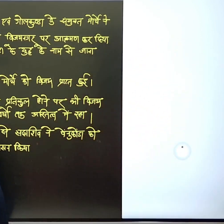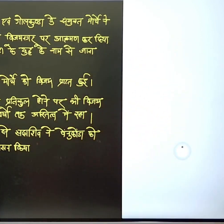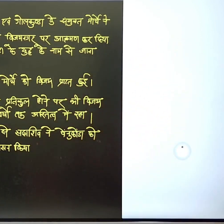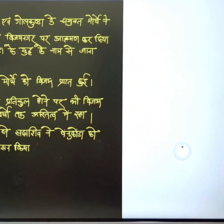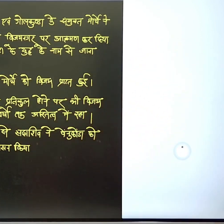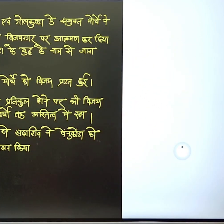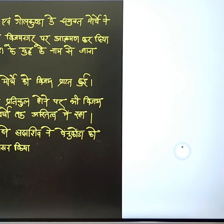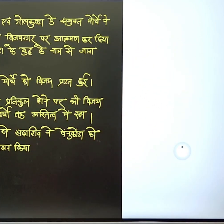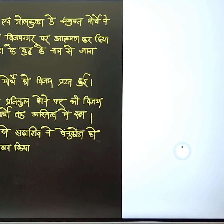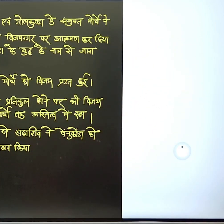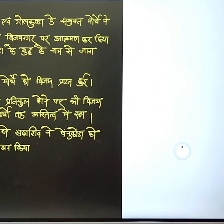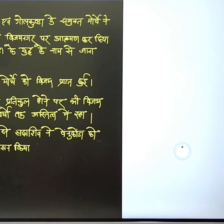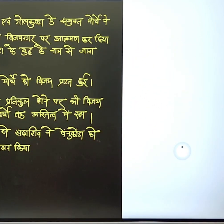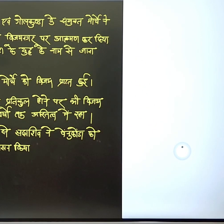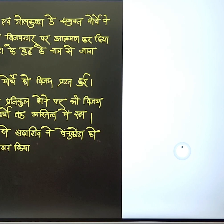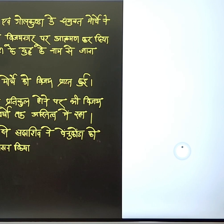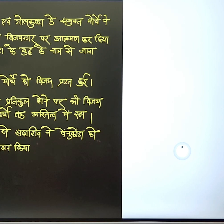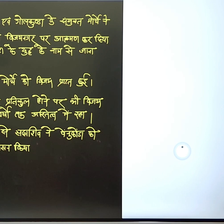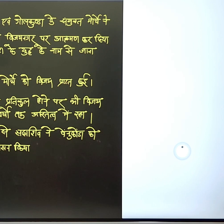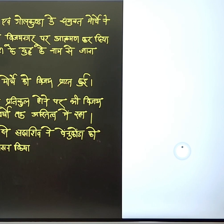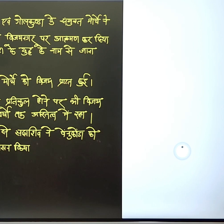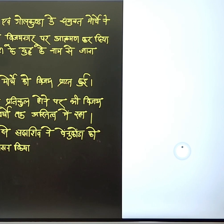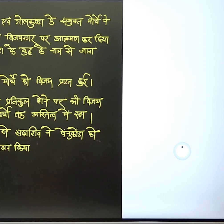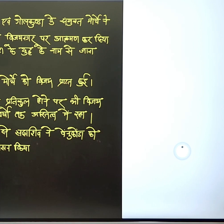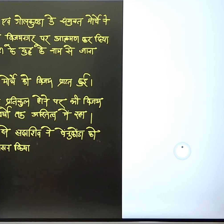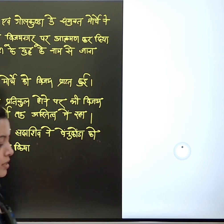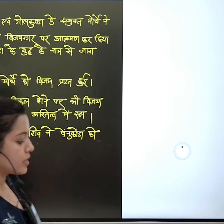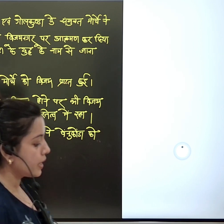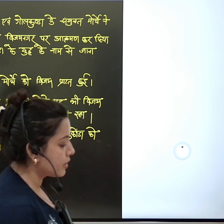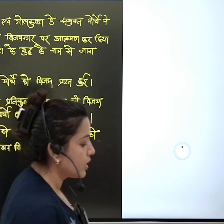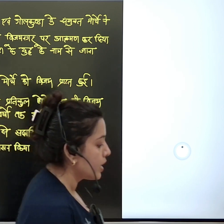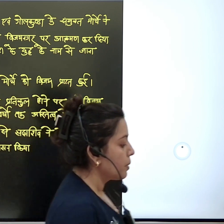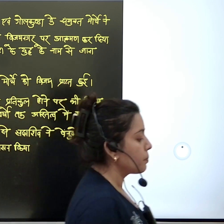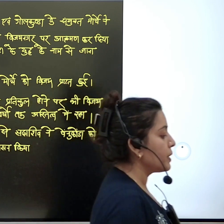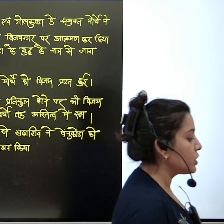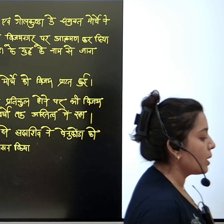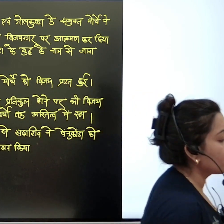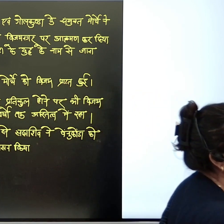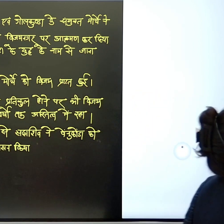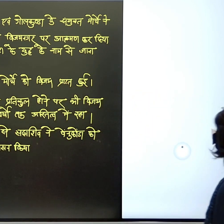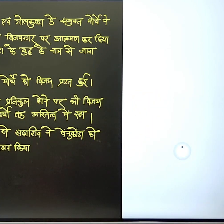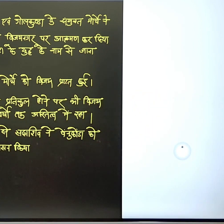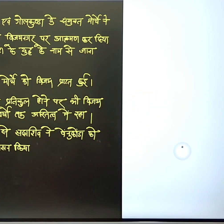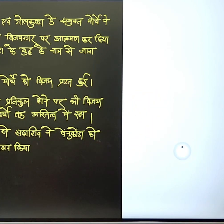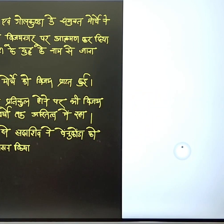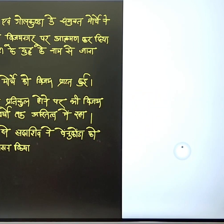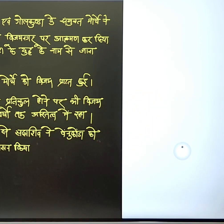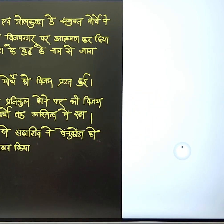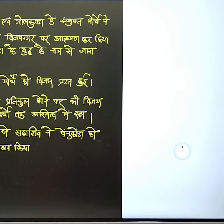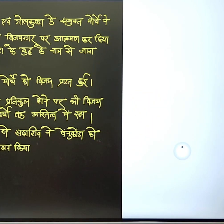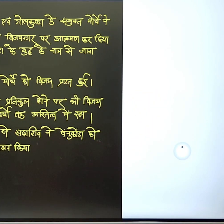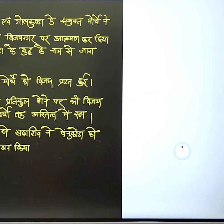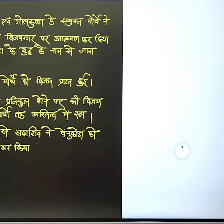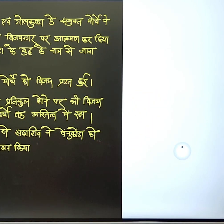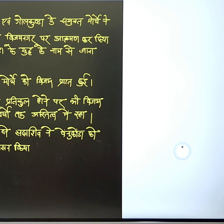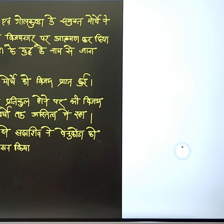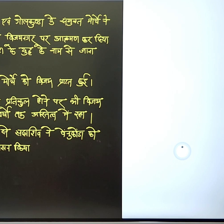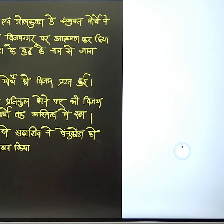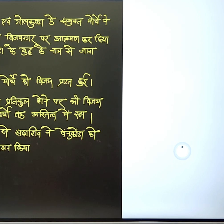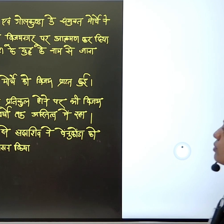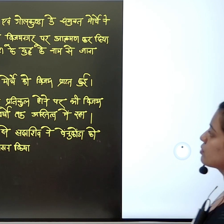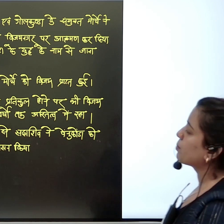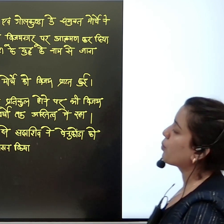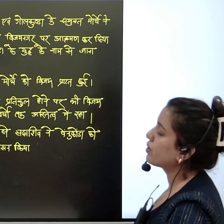बीजापुर अहमदनगर एवं गोलकुंडा जगह का नाम है, ठीक, बीजापुर अहमदनगर गोलकुंडा